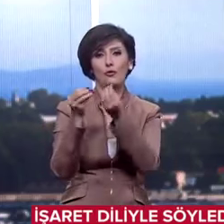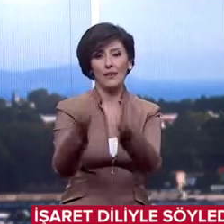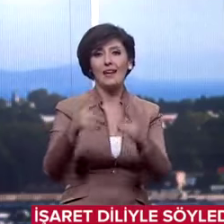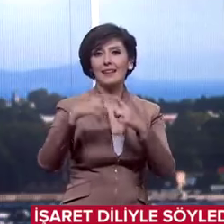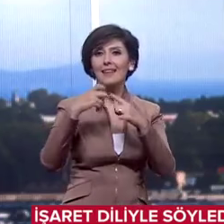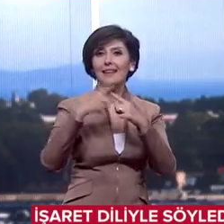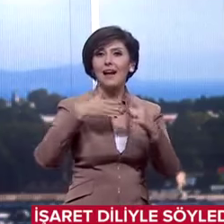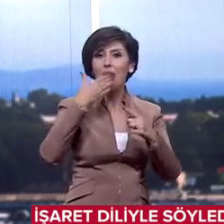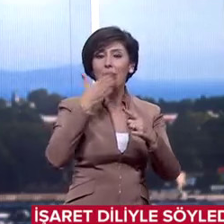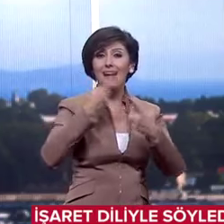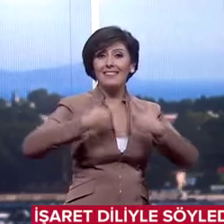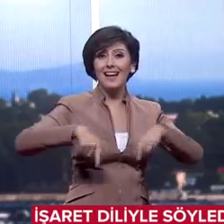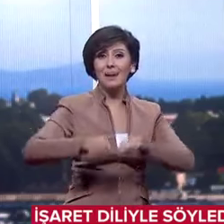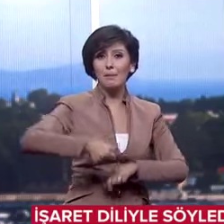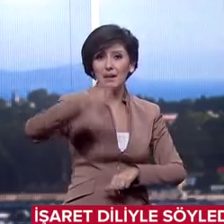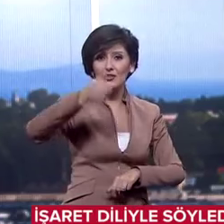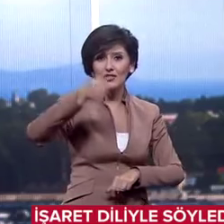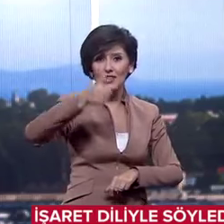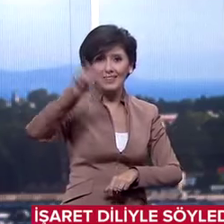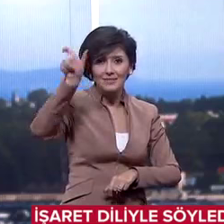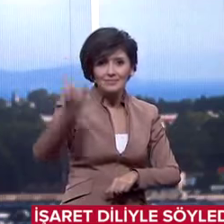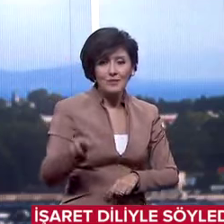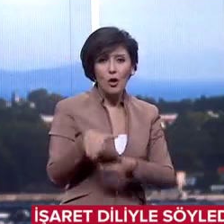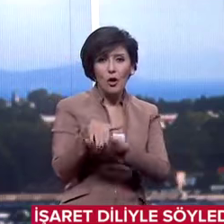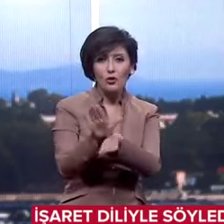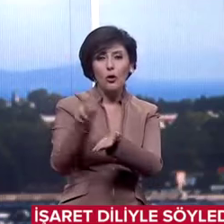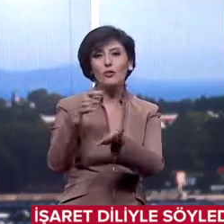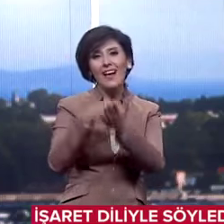TRT Haber Daire Başkanı Yaşar Taşkın Koç'a verilen ödülü onun adına TRT Spor